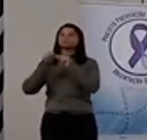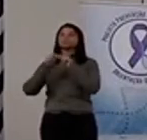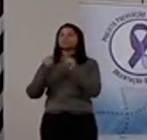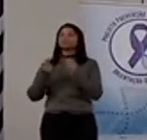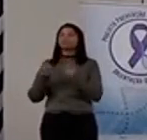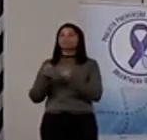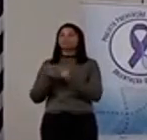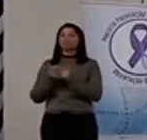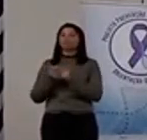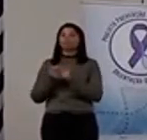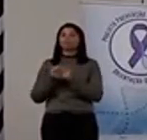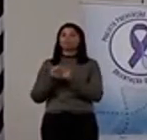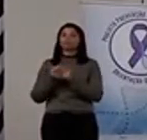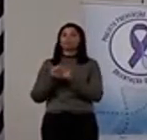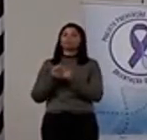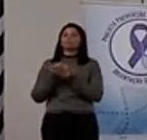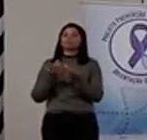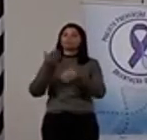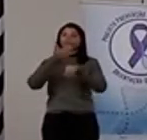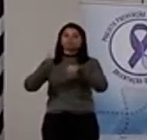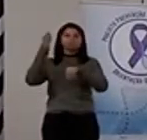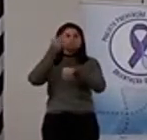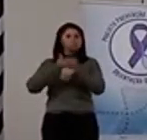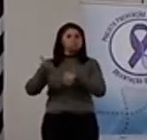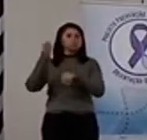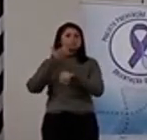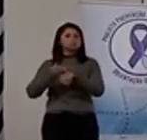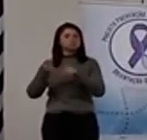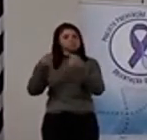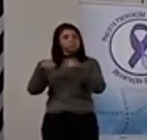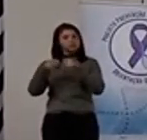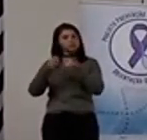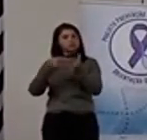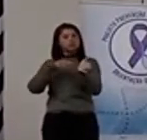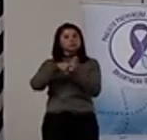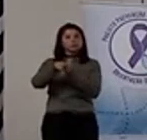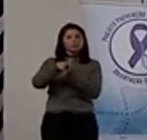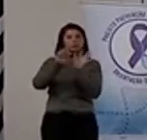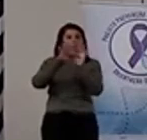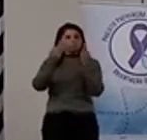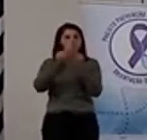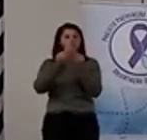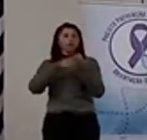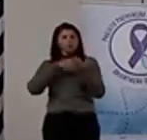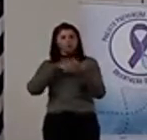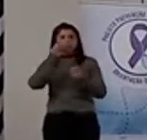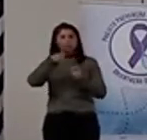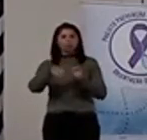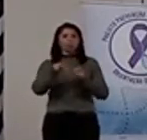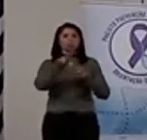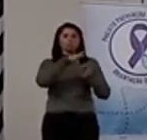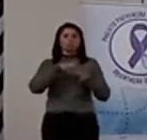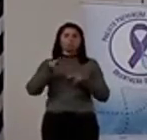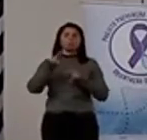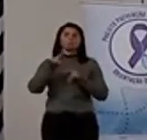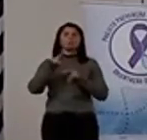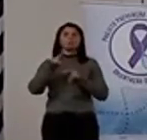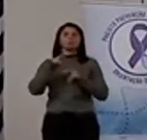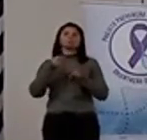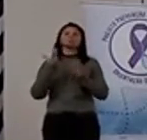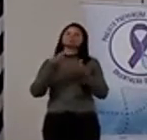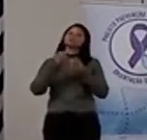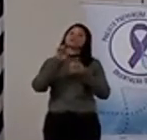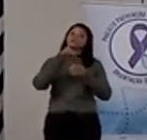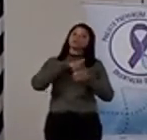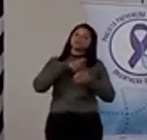Então, na prática, a gente tem que sempre perguntar, tem alguém com o dedo a mais na família? Porque se tiver, eu já não considero isso